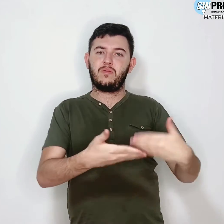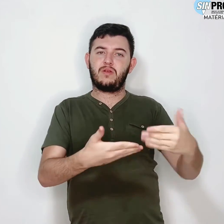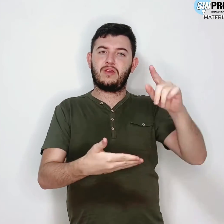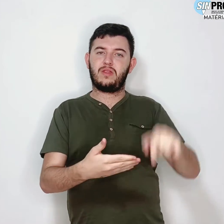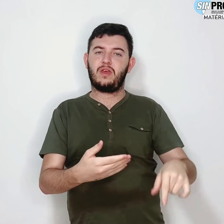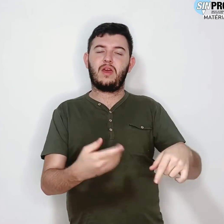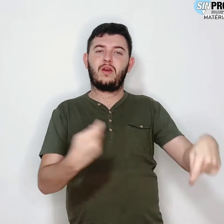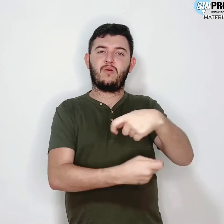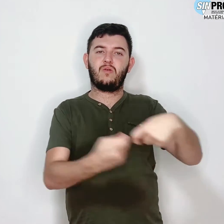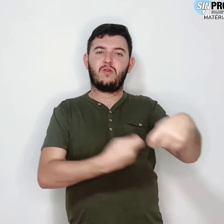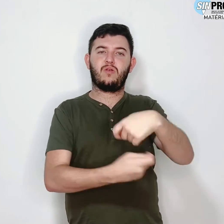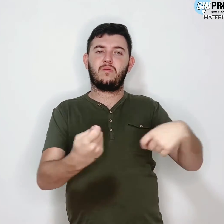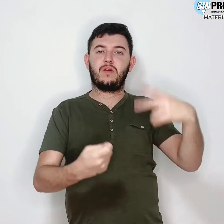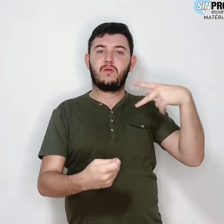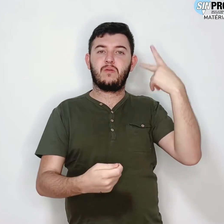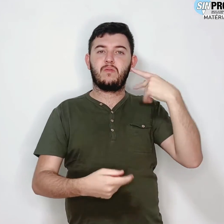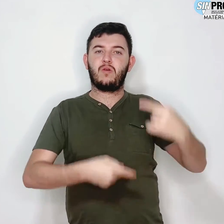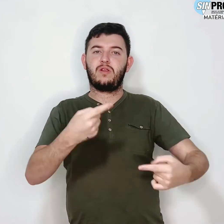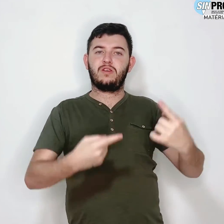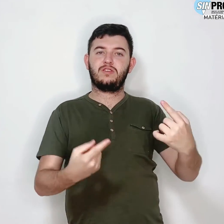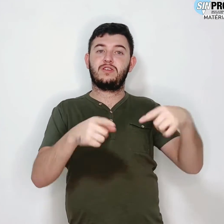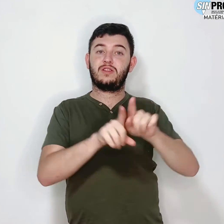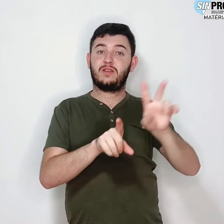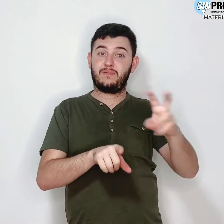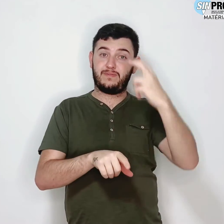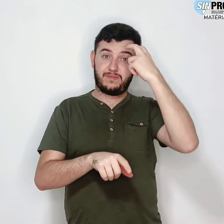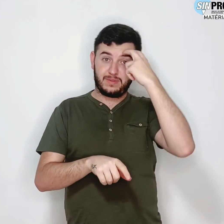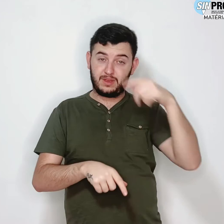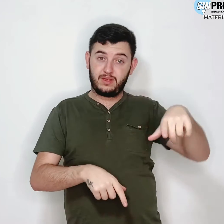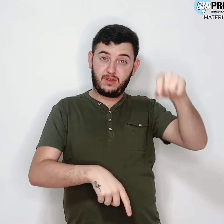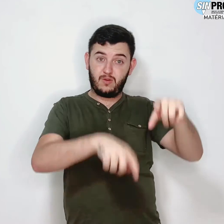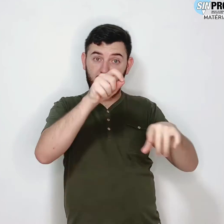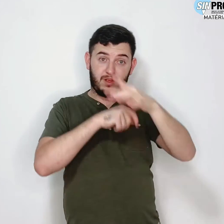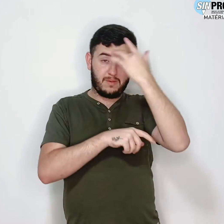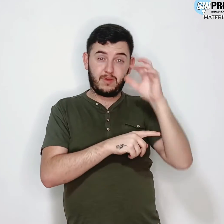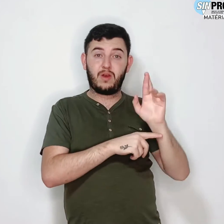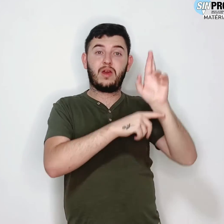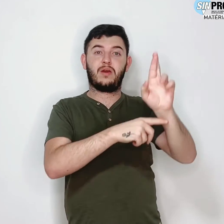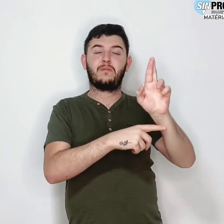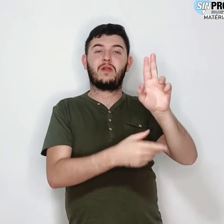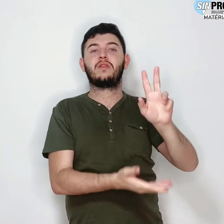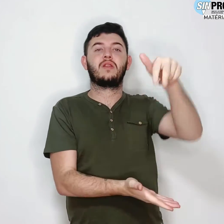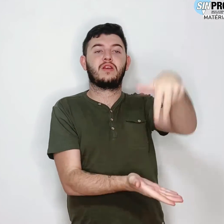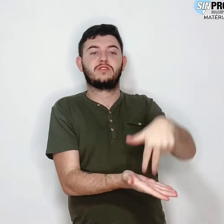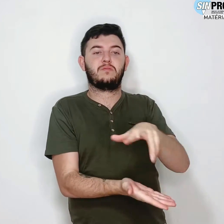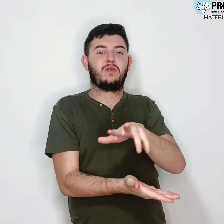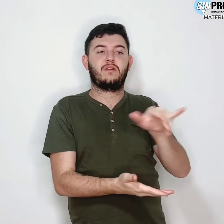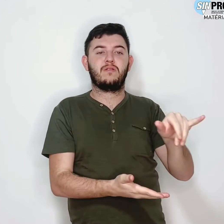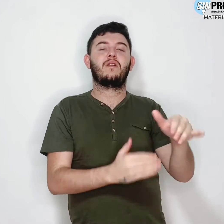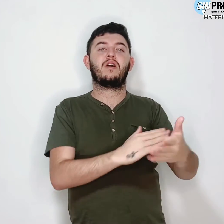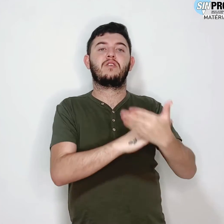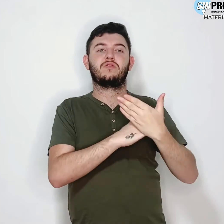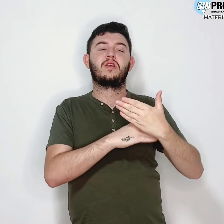etc., elegendo seus representantes na política ou se candidatando aos cargos